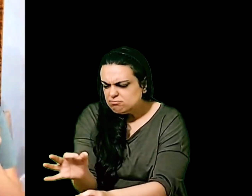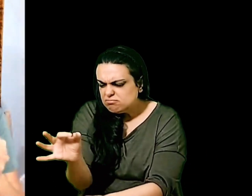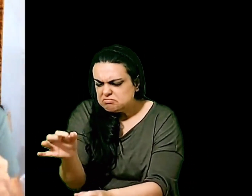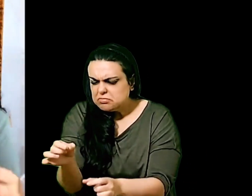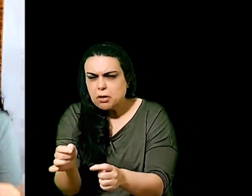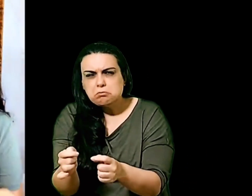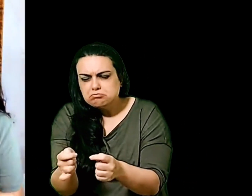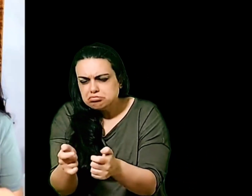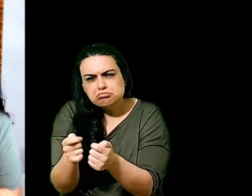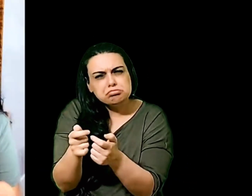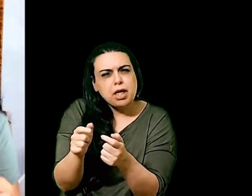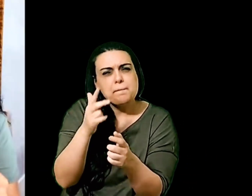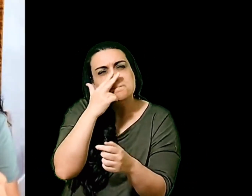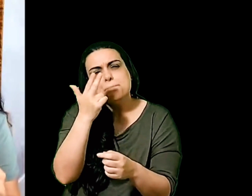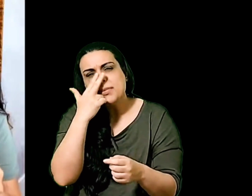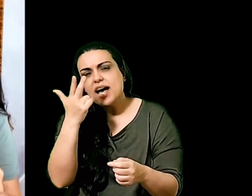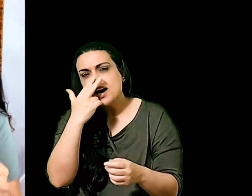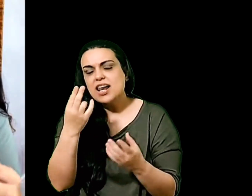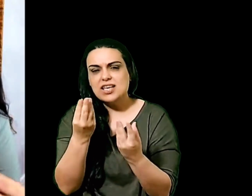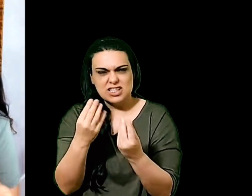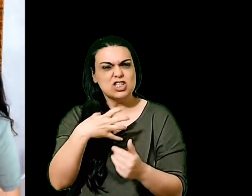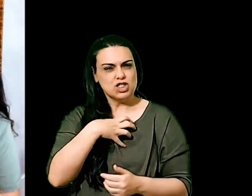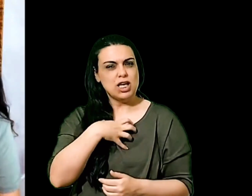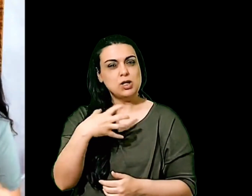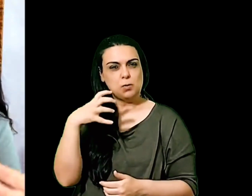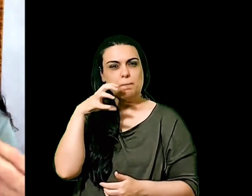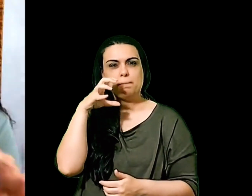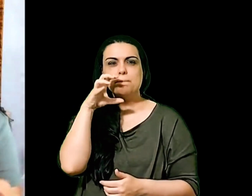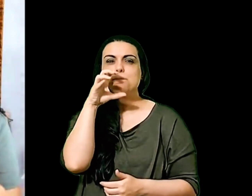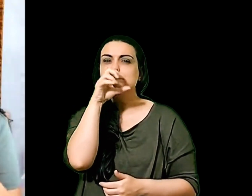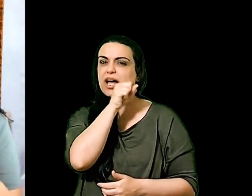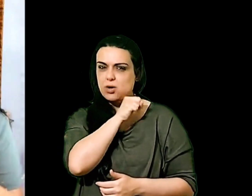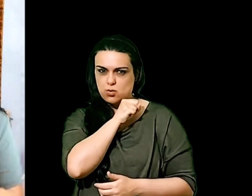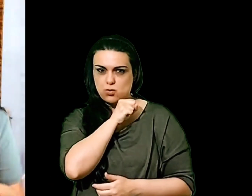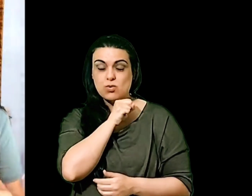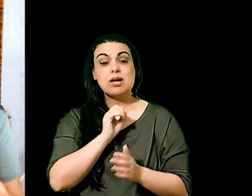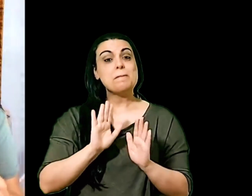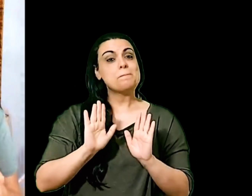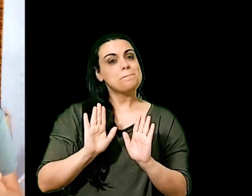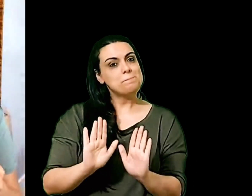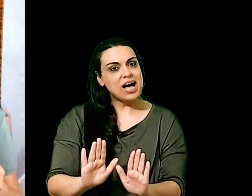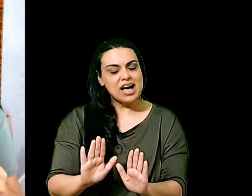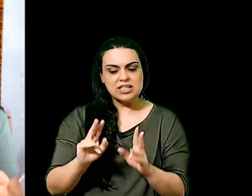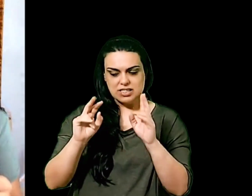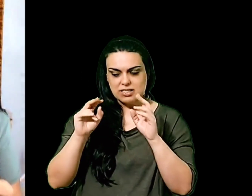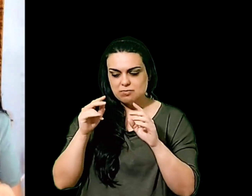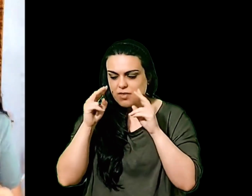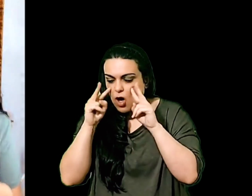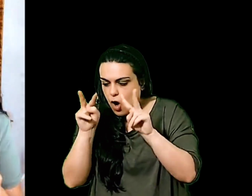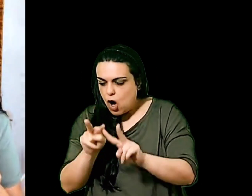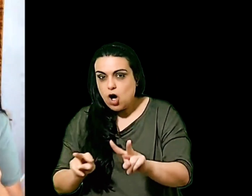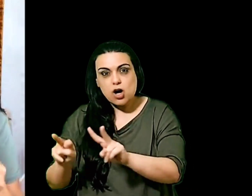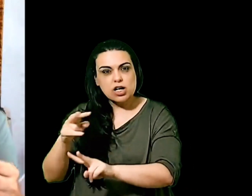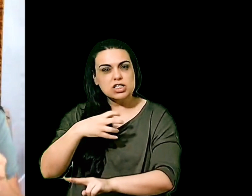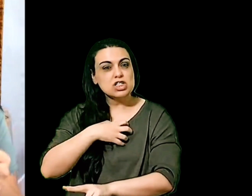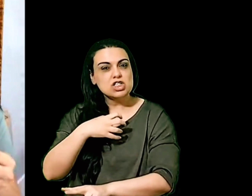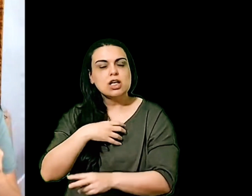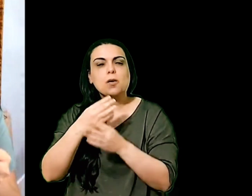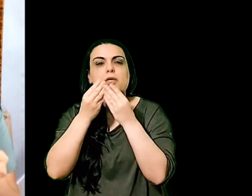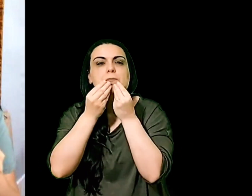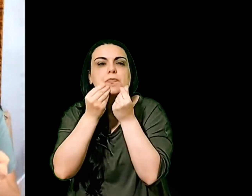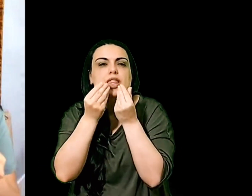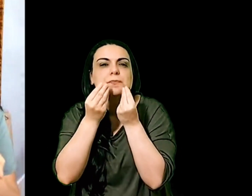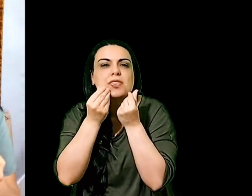um fragmentozinho que lembrava uma textura como se fosse pão, mas na verdade ele lembrava,